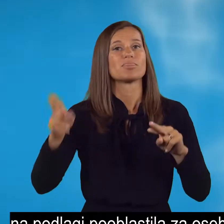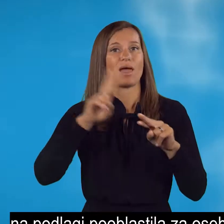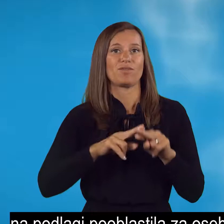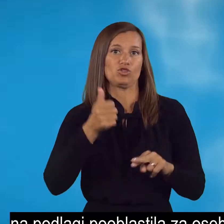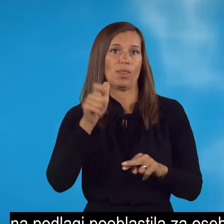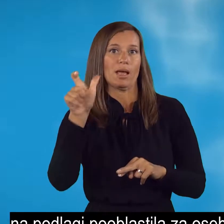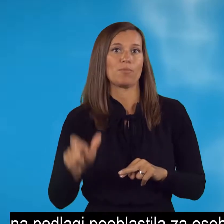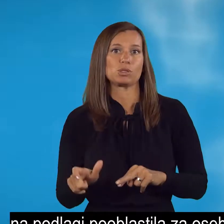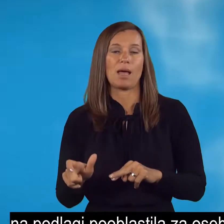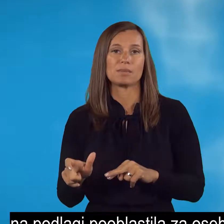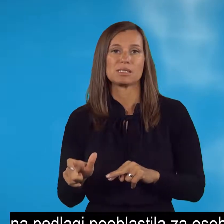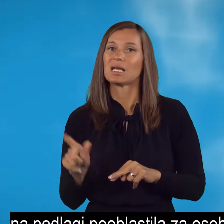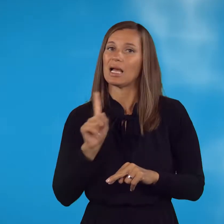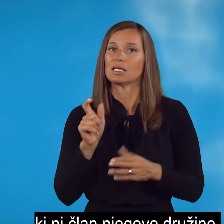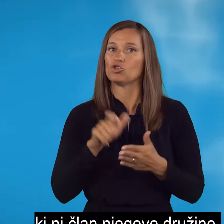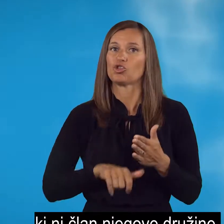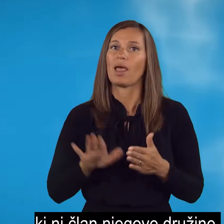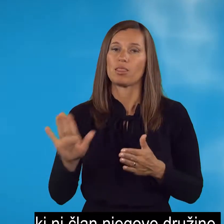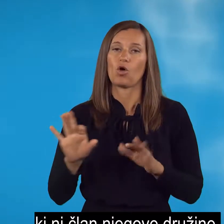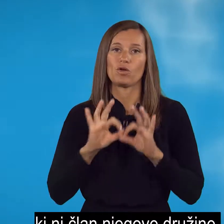enega posameznika, ki ni član njegove družine,